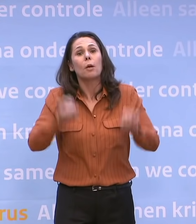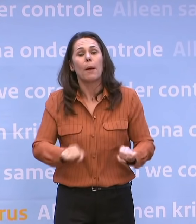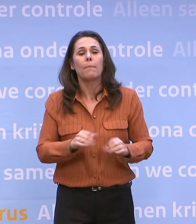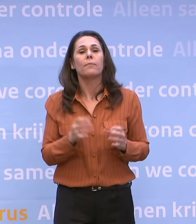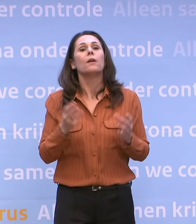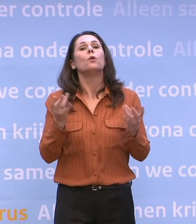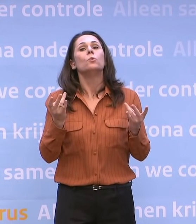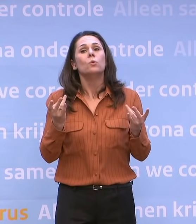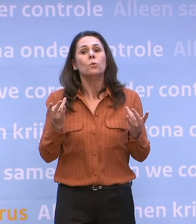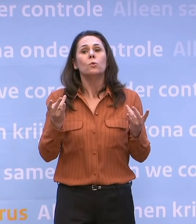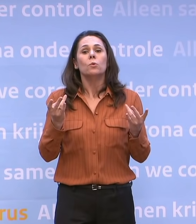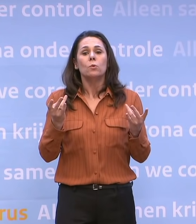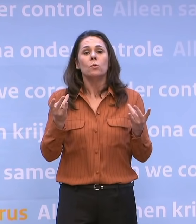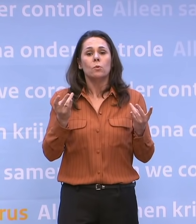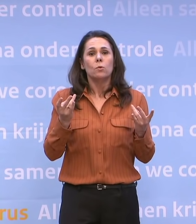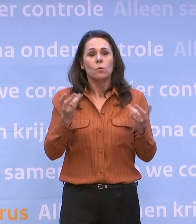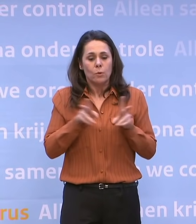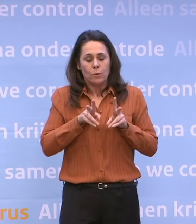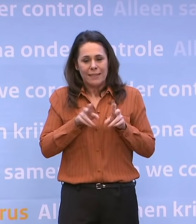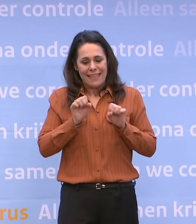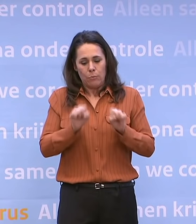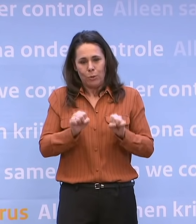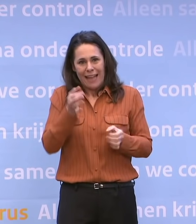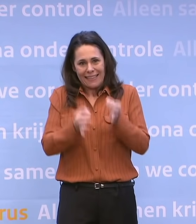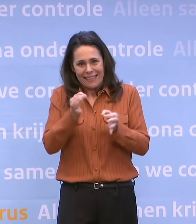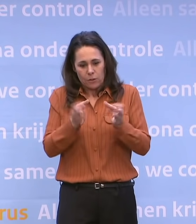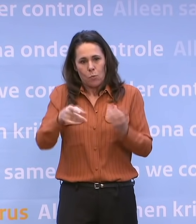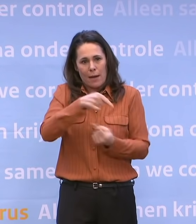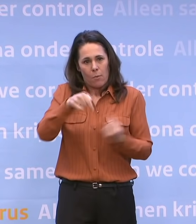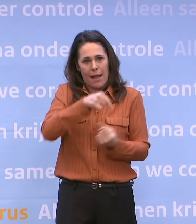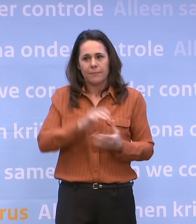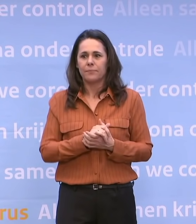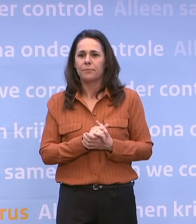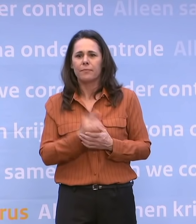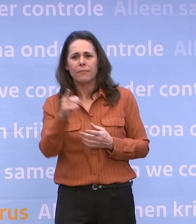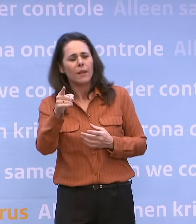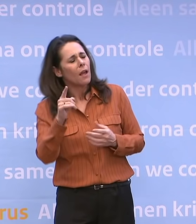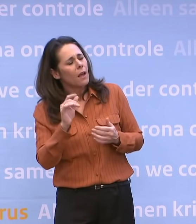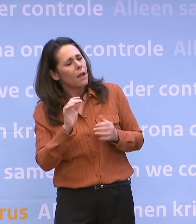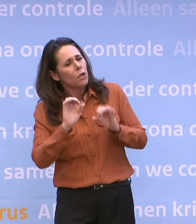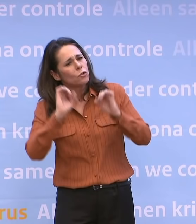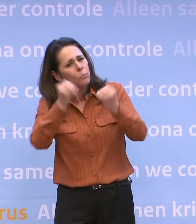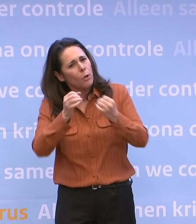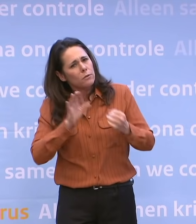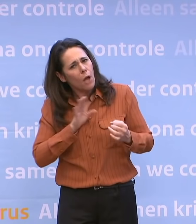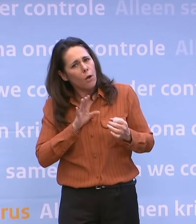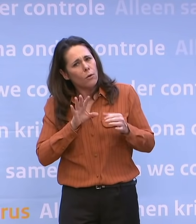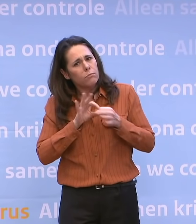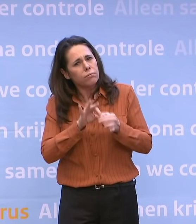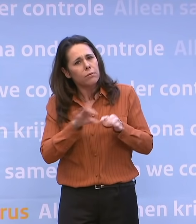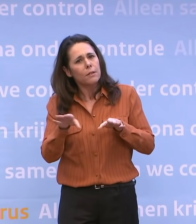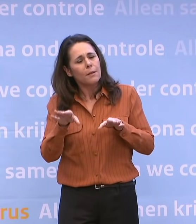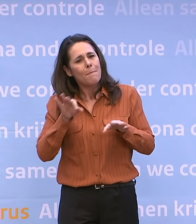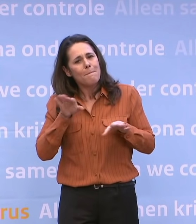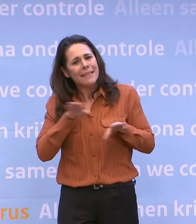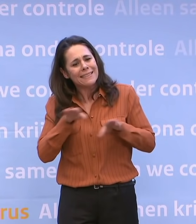omgaan met die serologische test, die immuniteitstest. Nog één vraag, want sport valt ook onder het ministerie. De